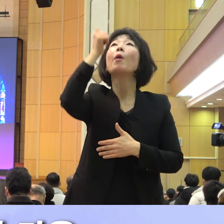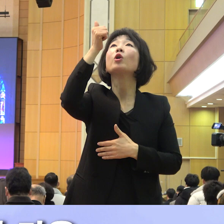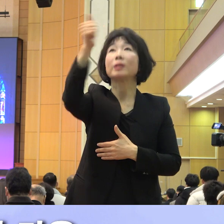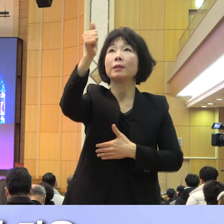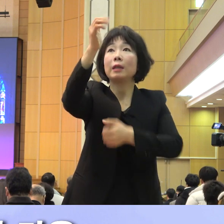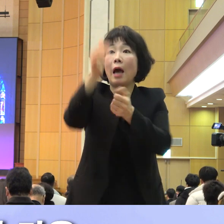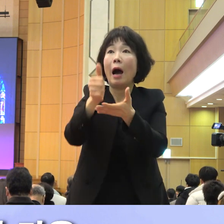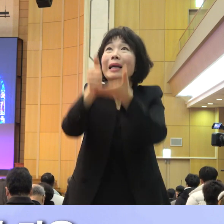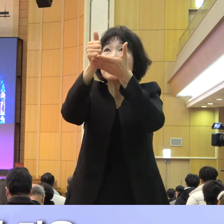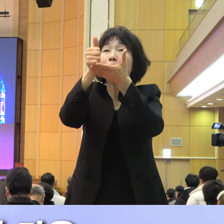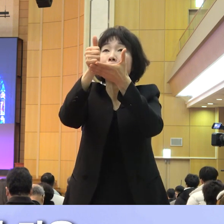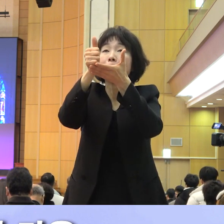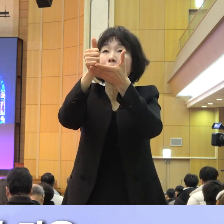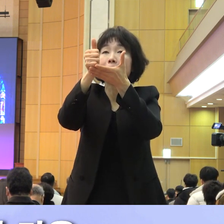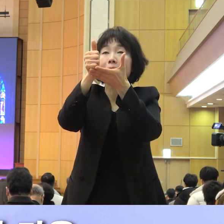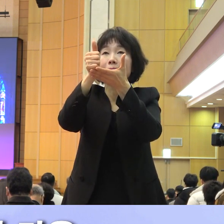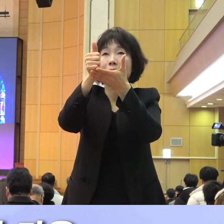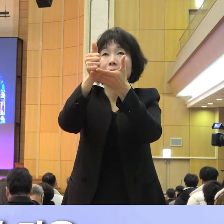하나님의